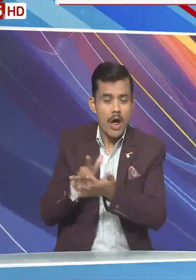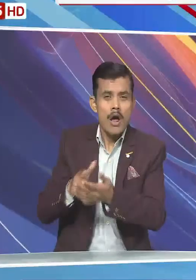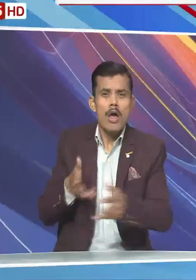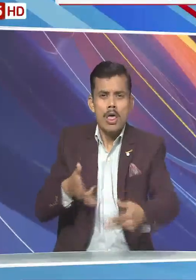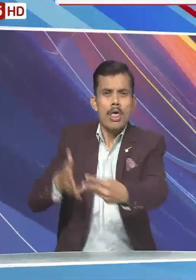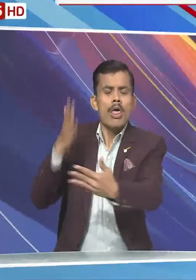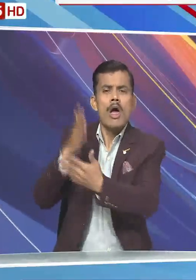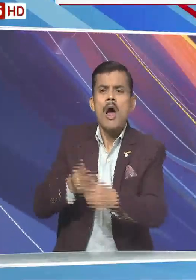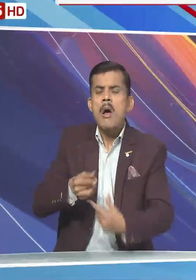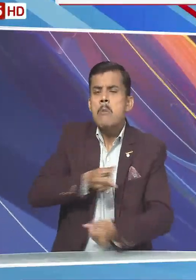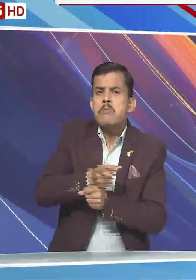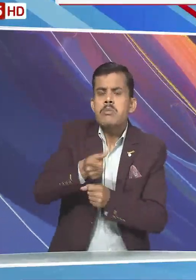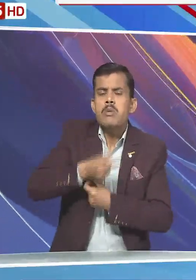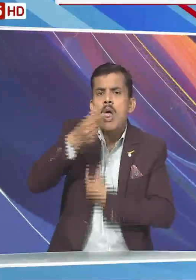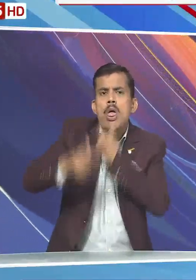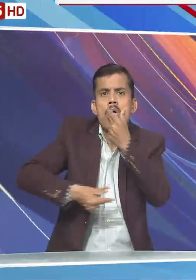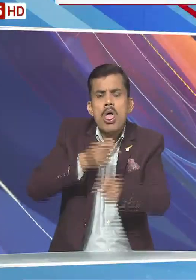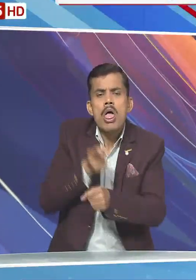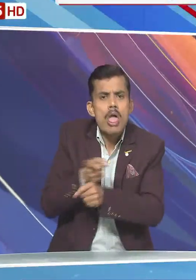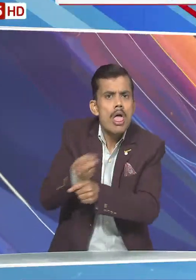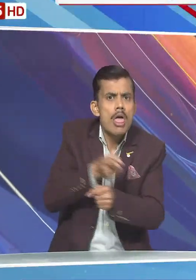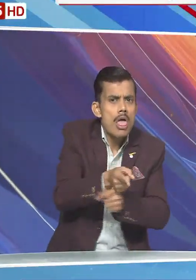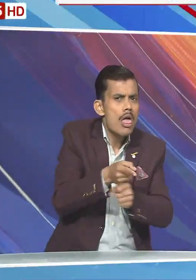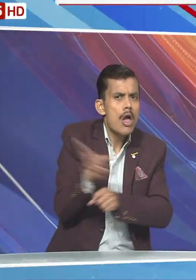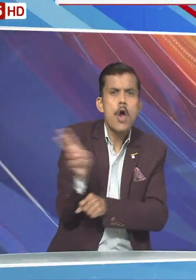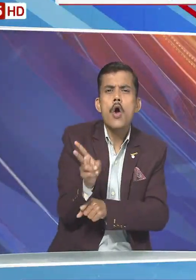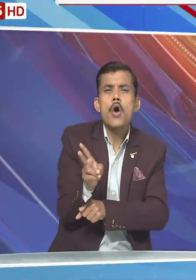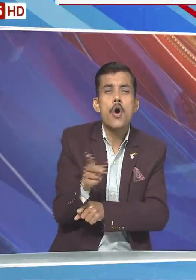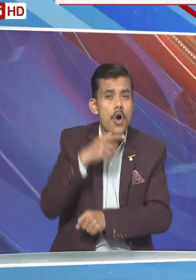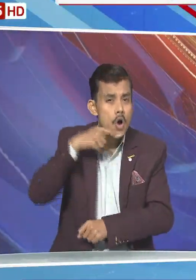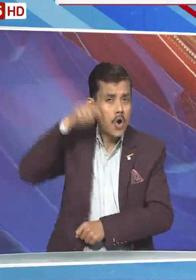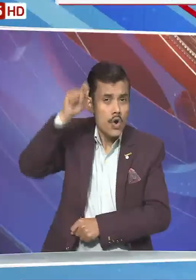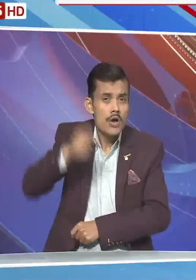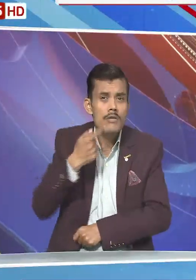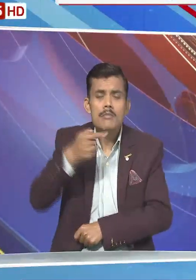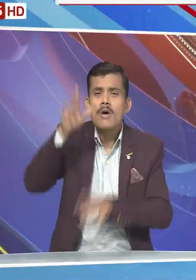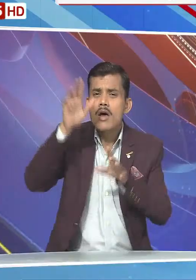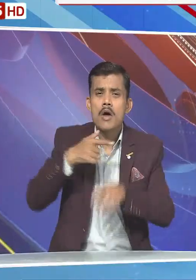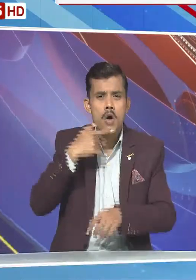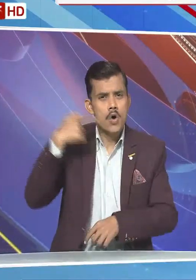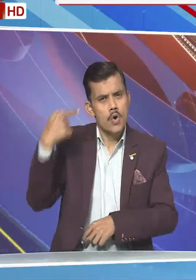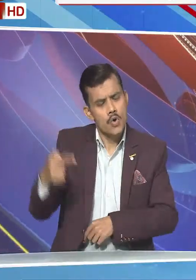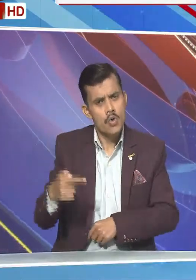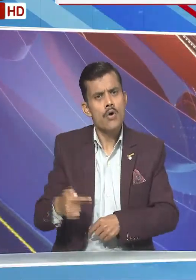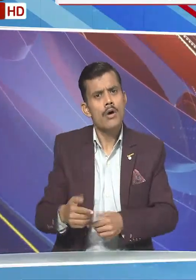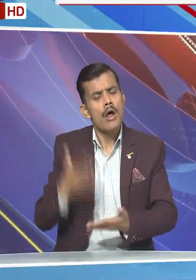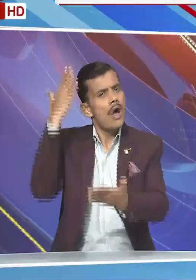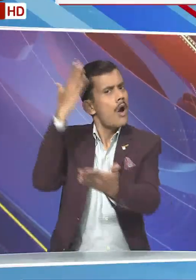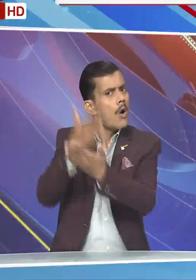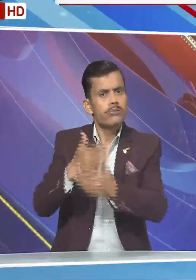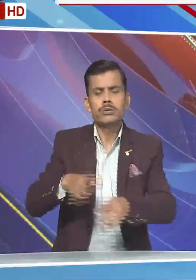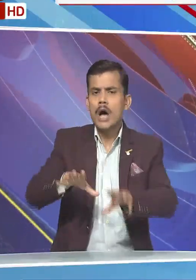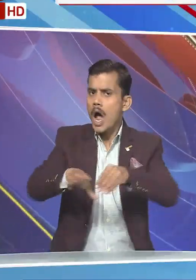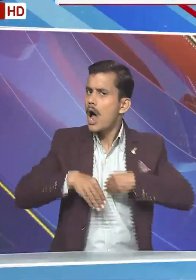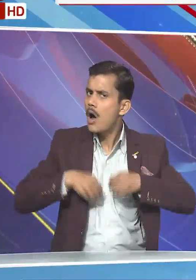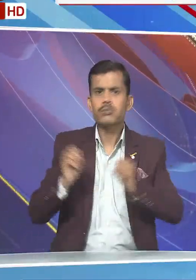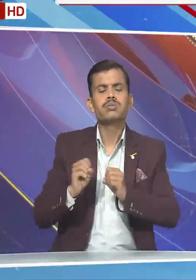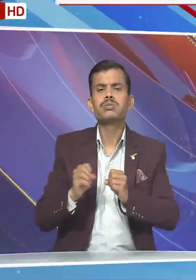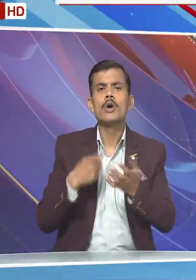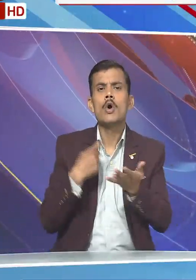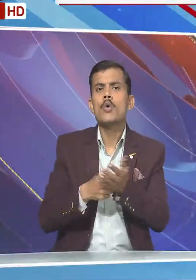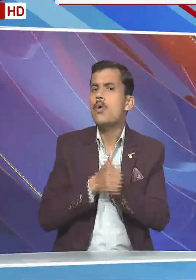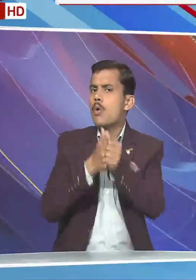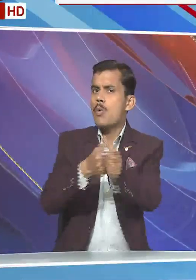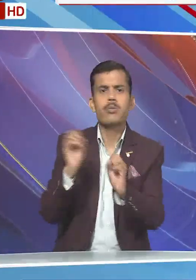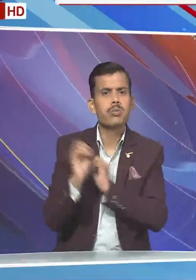आरोप लगा रहे हैं। यूक्रेन ने दावा किया है कि रूस खुद ही युद्ध विराम का पालन नहीं कर रहा है। उसने